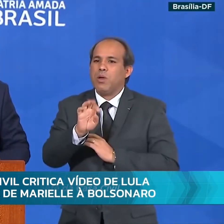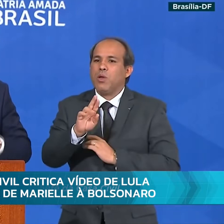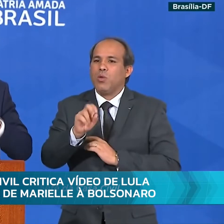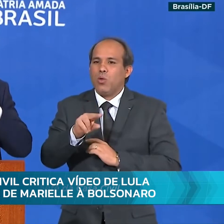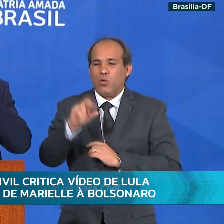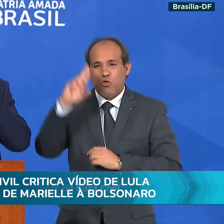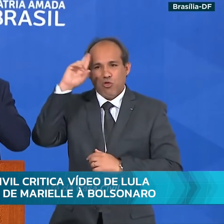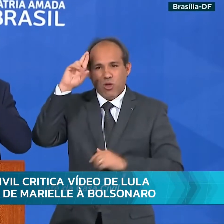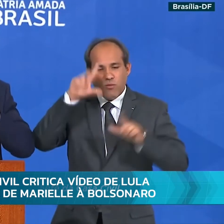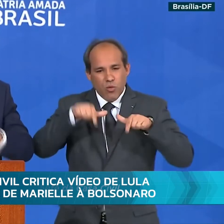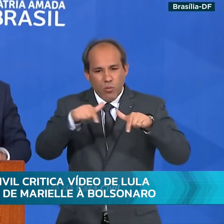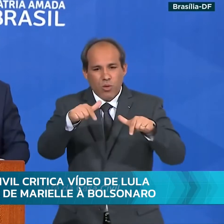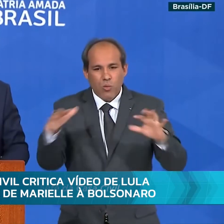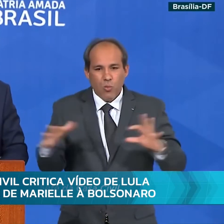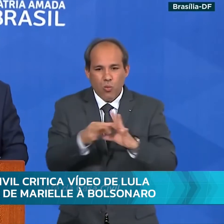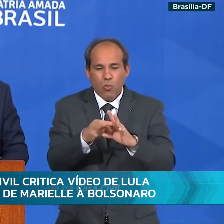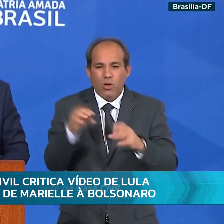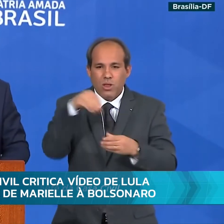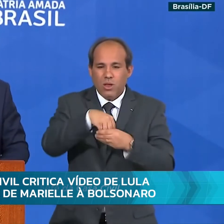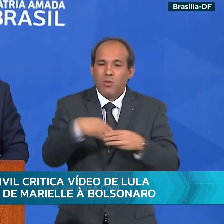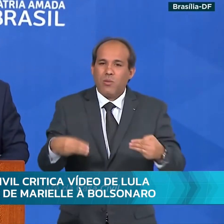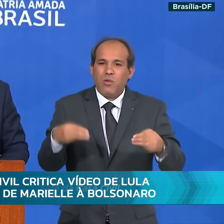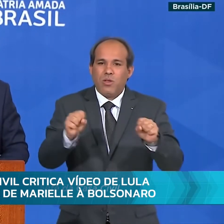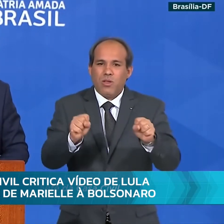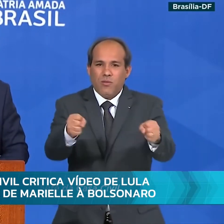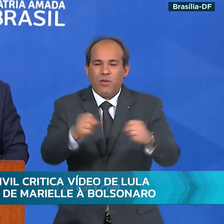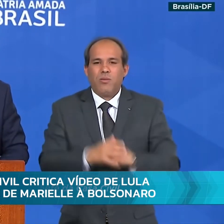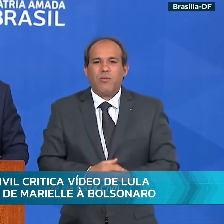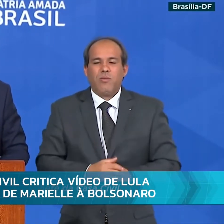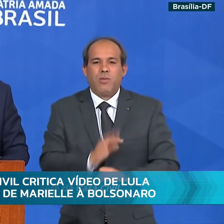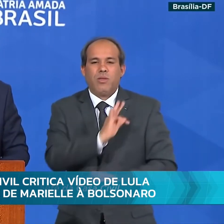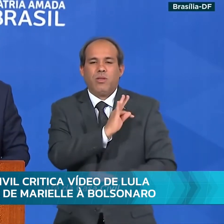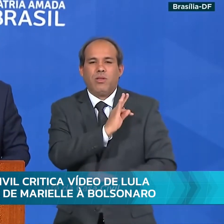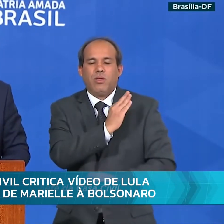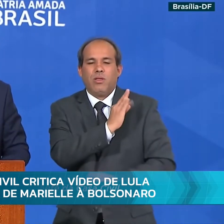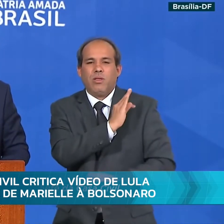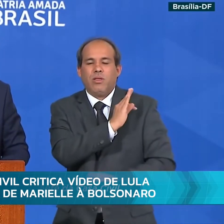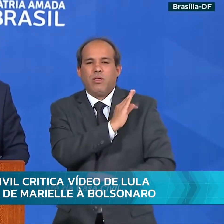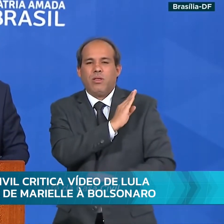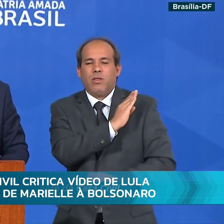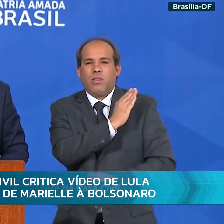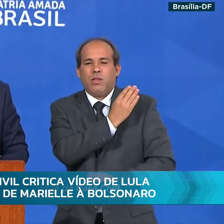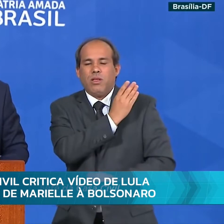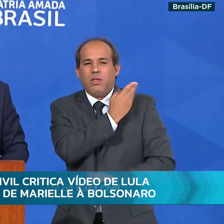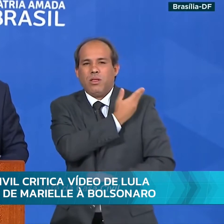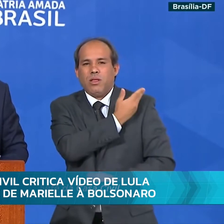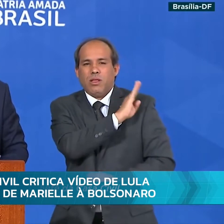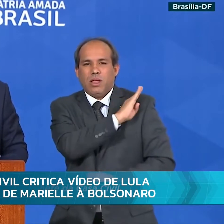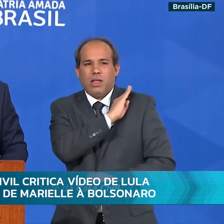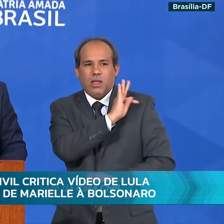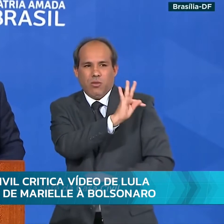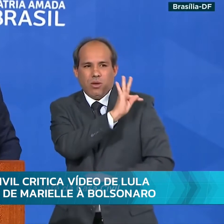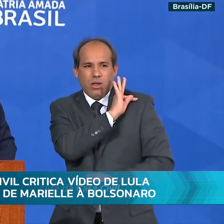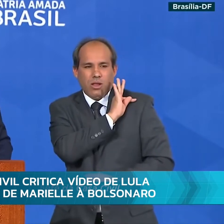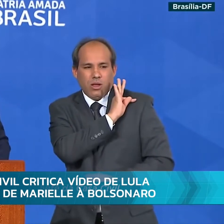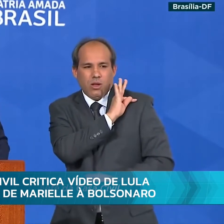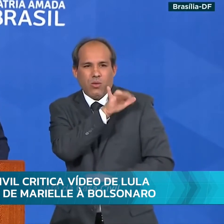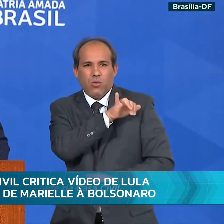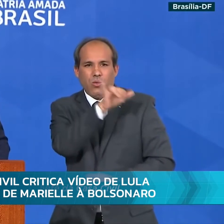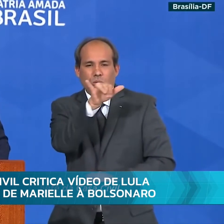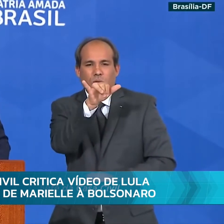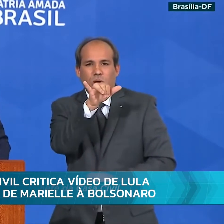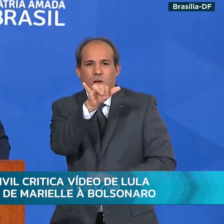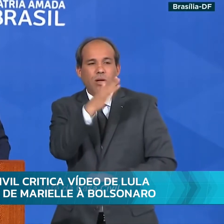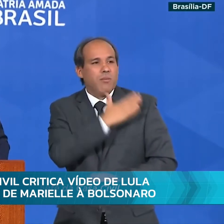vídeo o ministro diz que o comentário feito pelo petista associando o pessoas próximas a um governante ao acaso é a